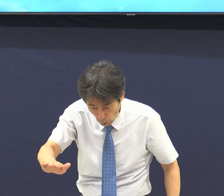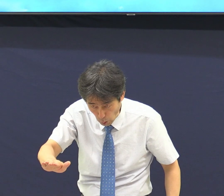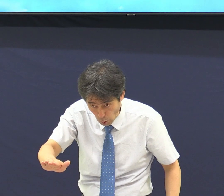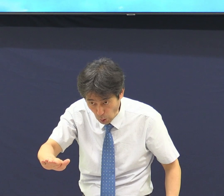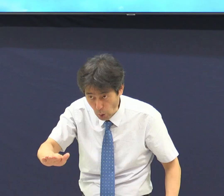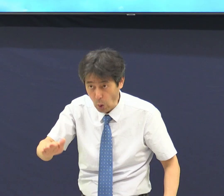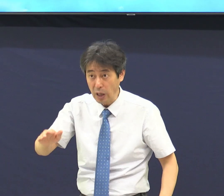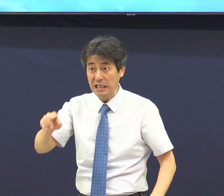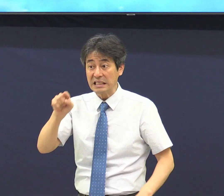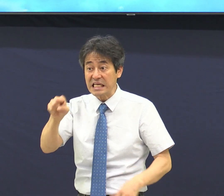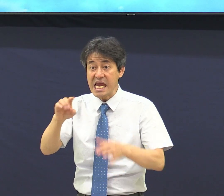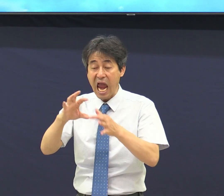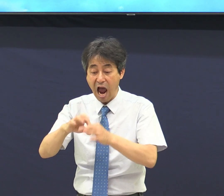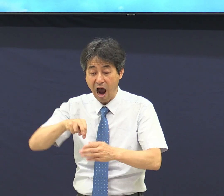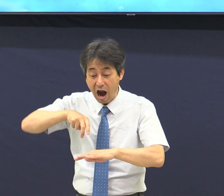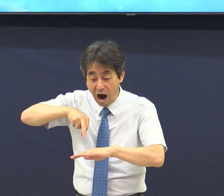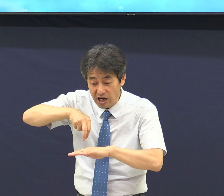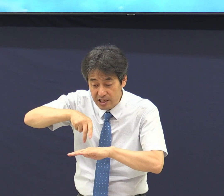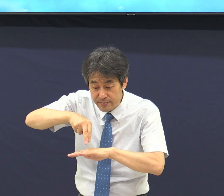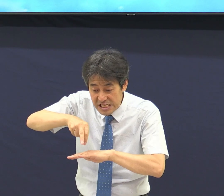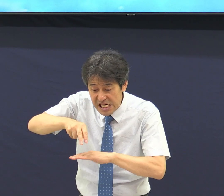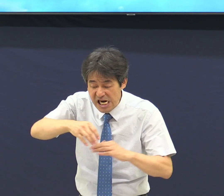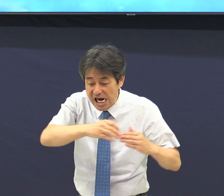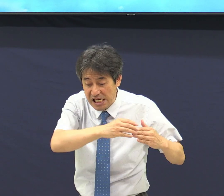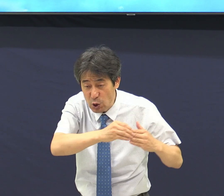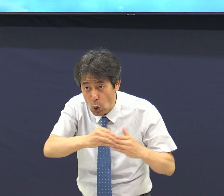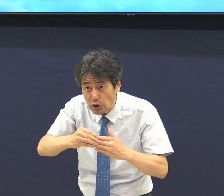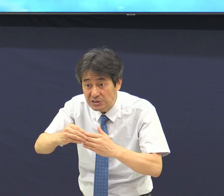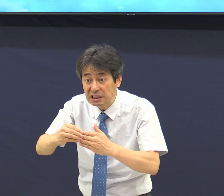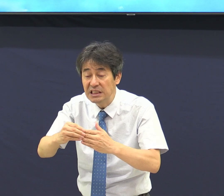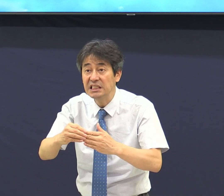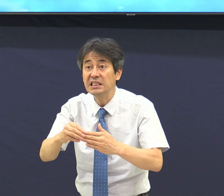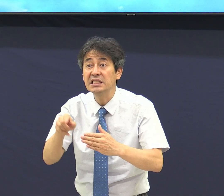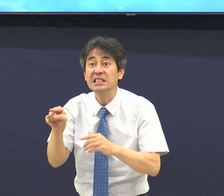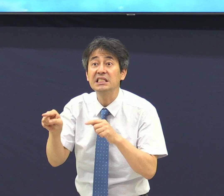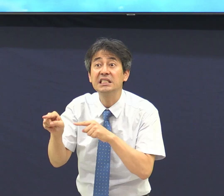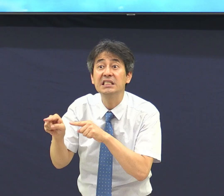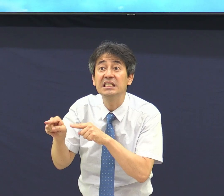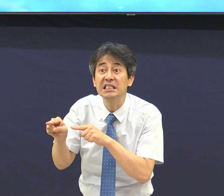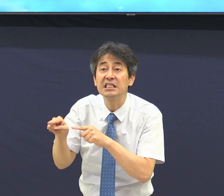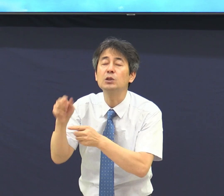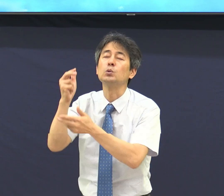계획할지라도 그의 걸음을 인도하시는 분은